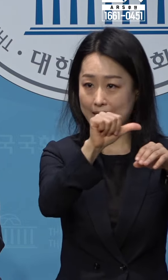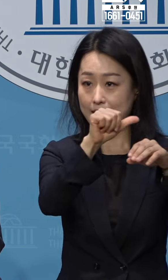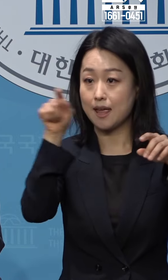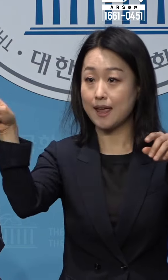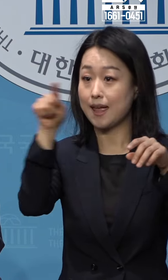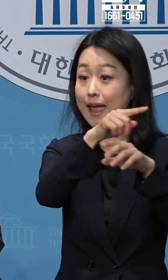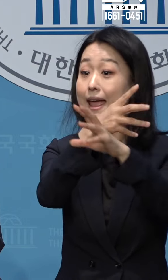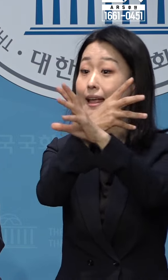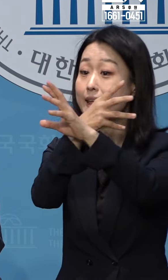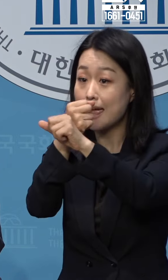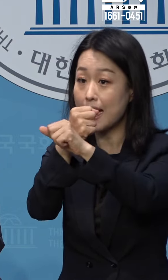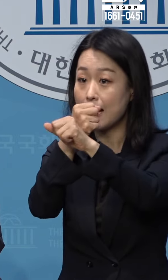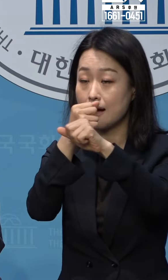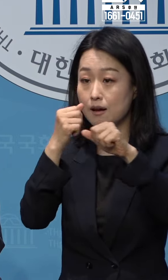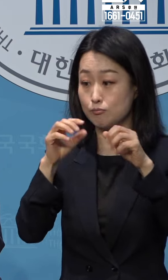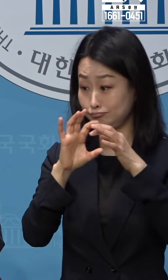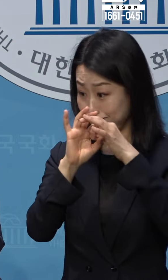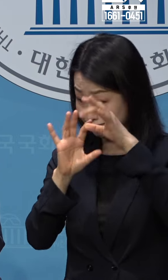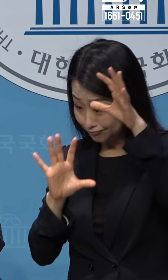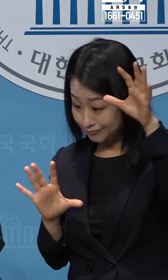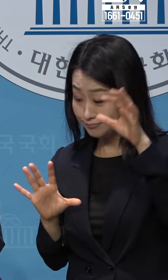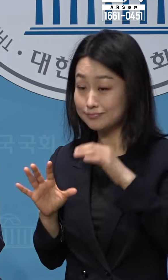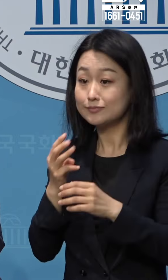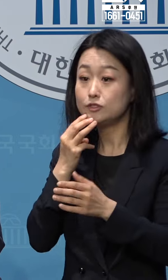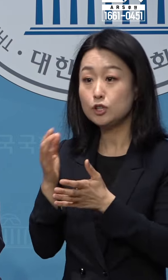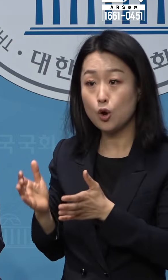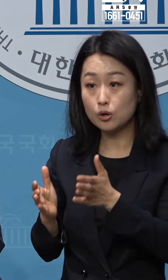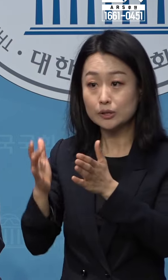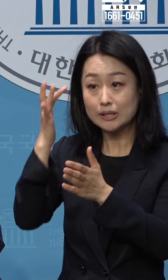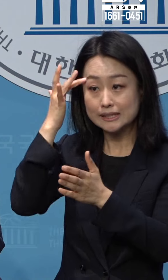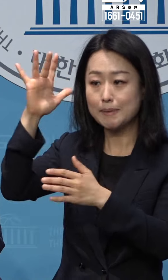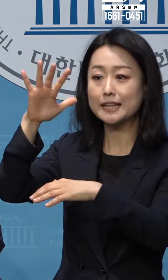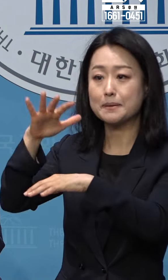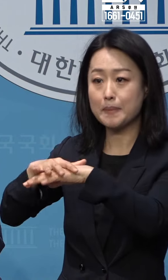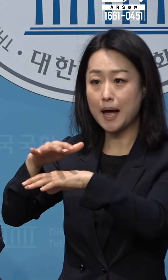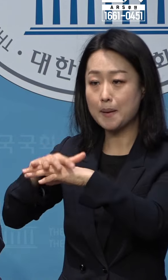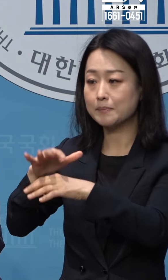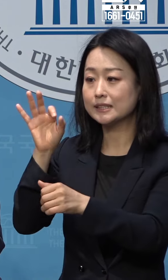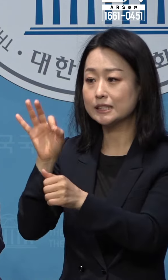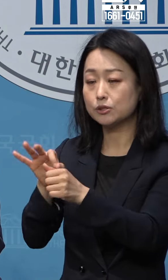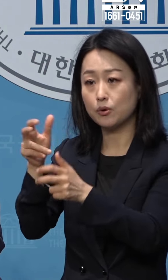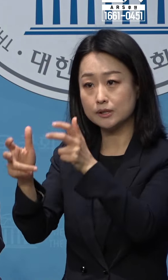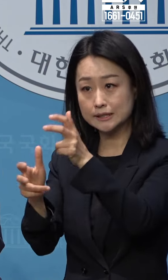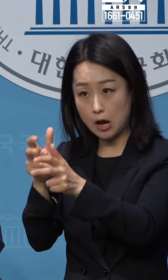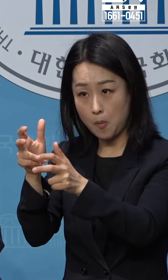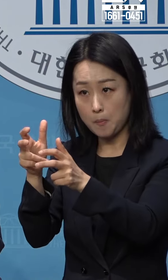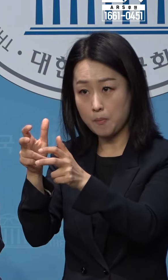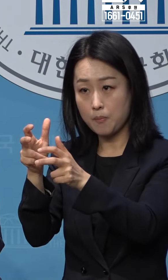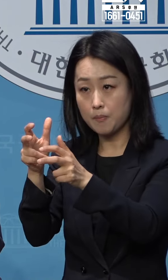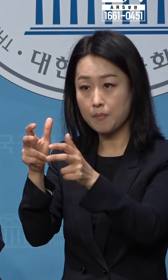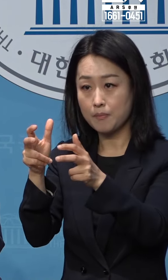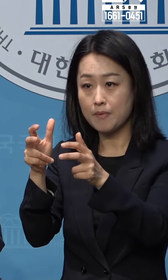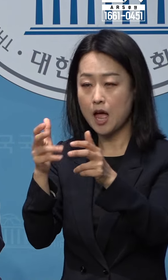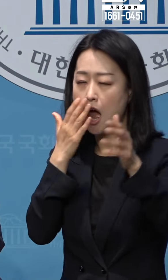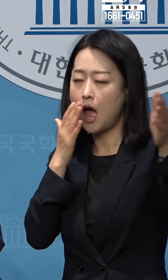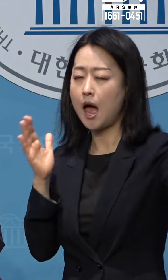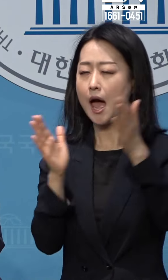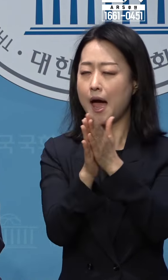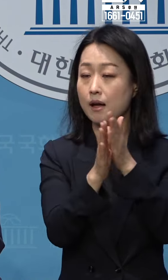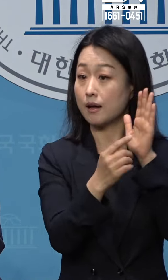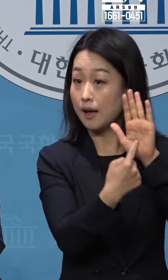계약에이 계약과 무관한 경기도의 스마트팜 지원 사업을 얹어 놓았고 법원이